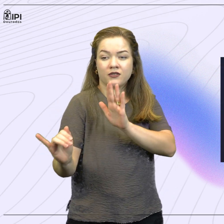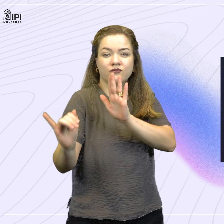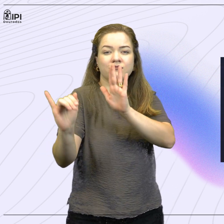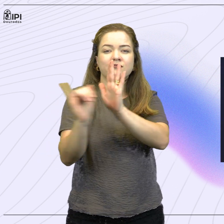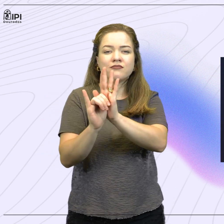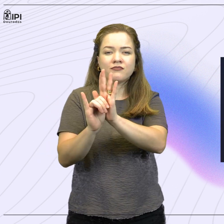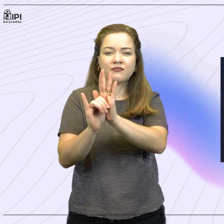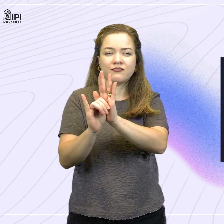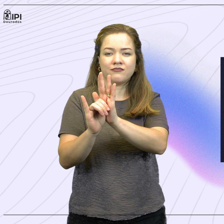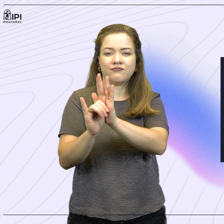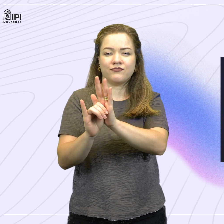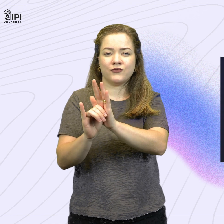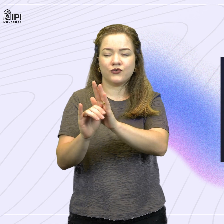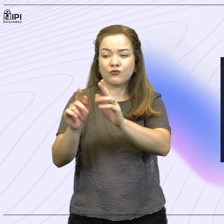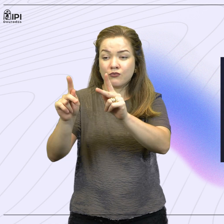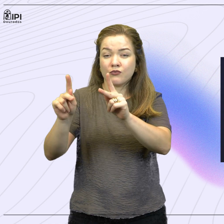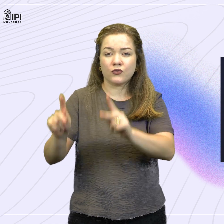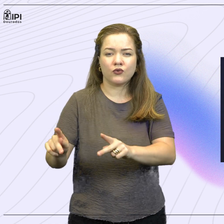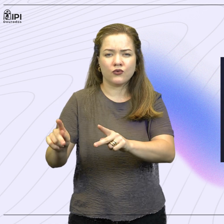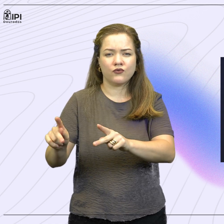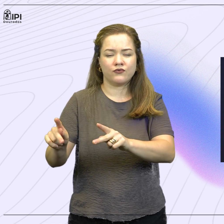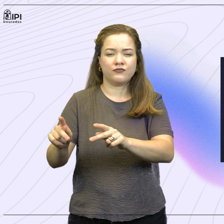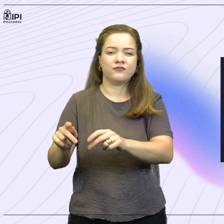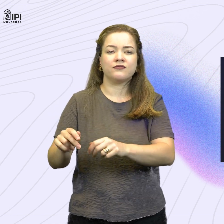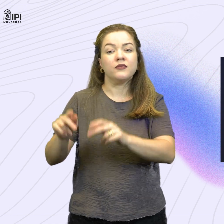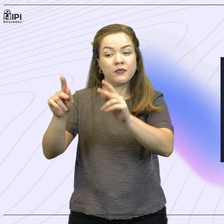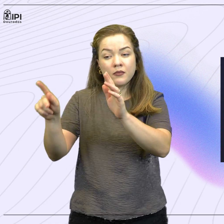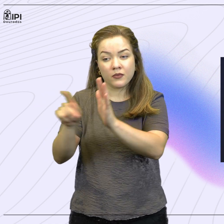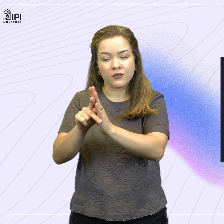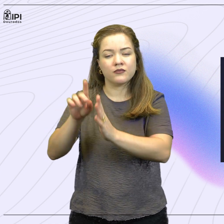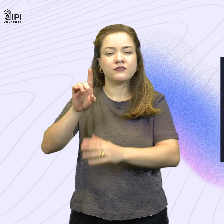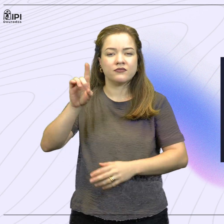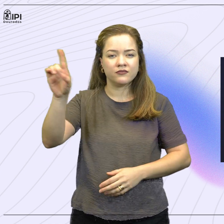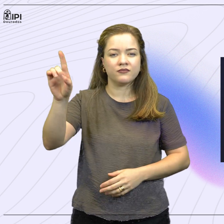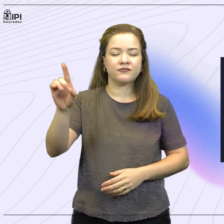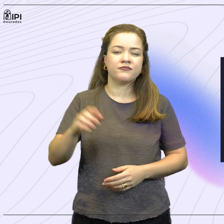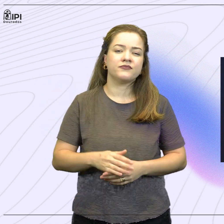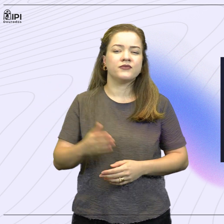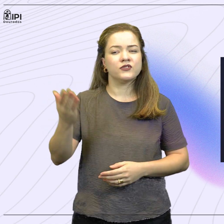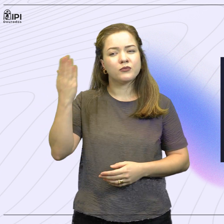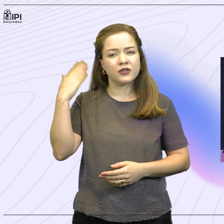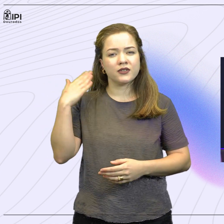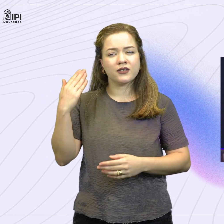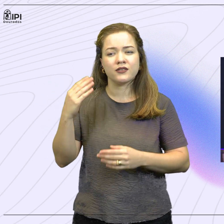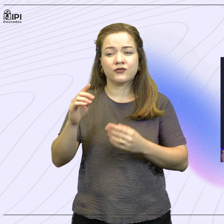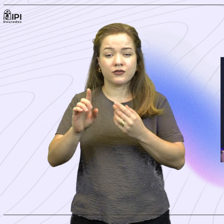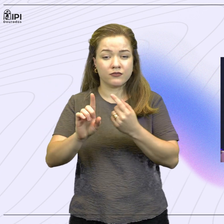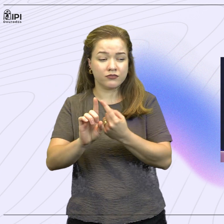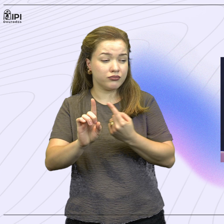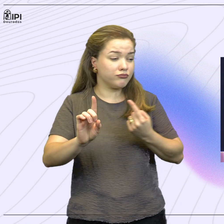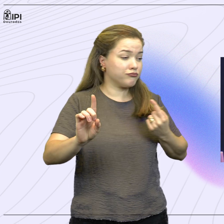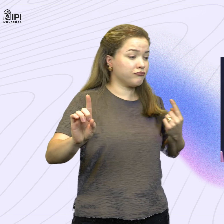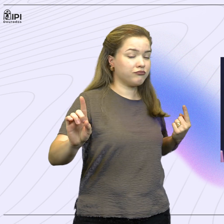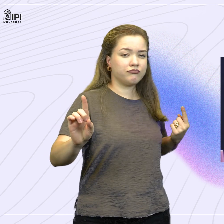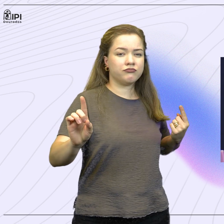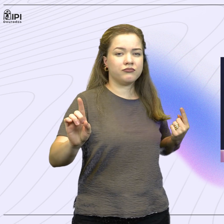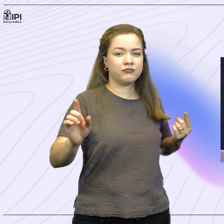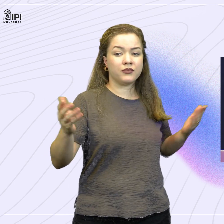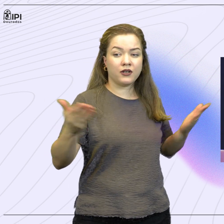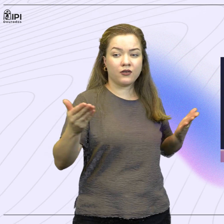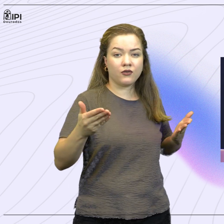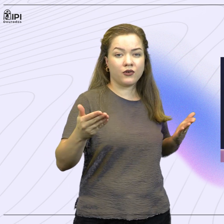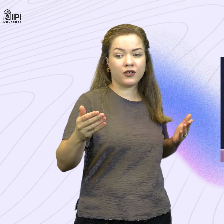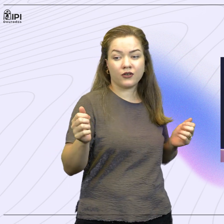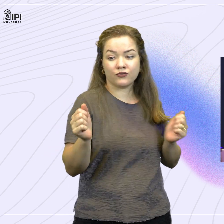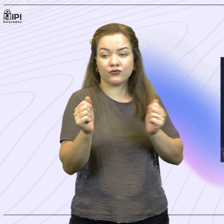identidade, para sermos chamados de povo de Deus. Nós éramos esses estrangeiros, mas agora nós somos este povo. E este povo